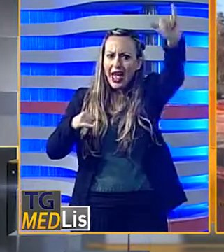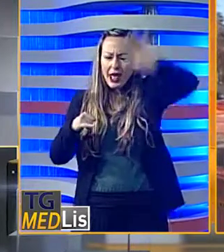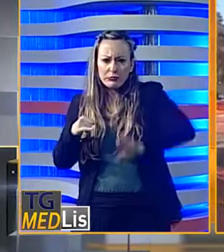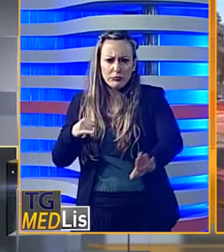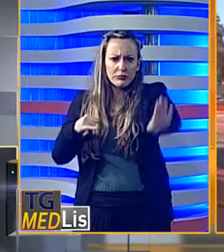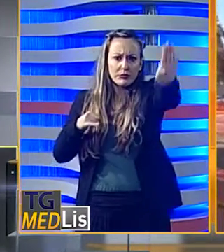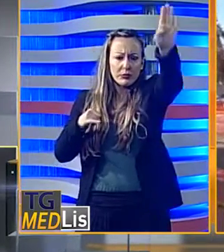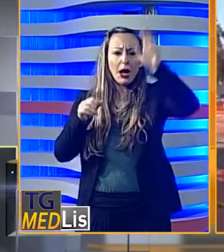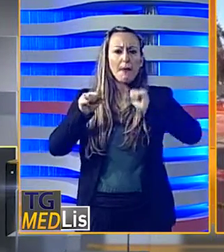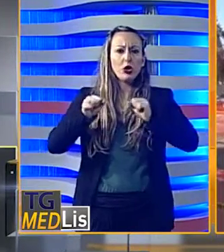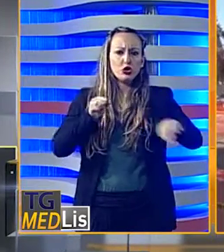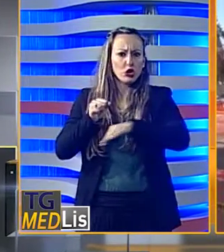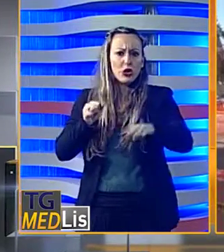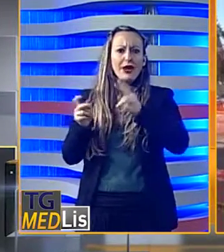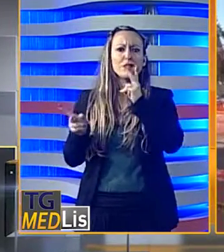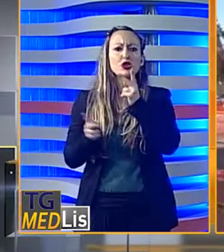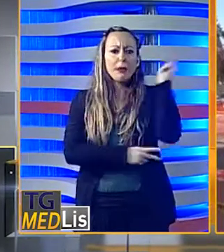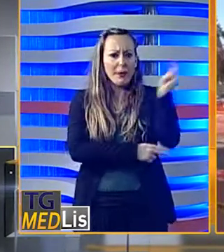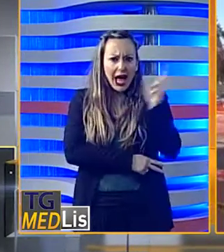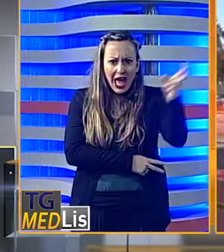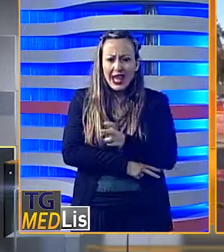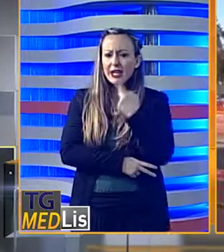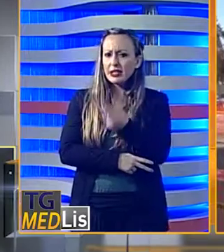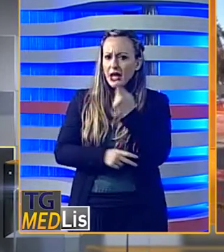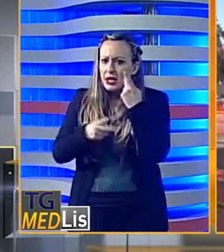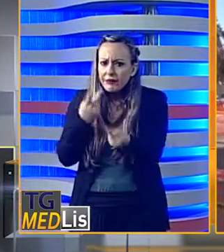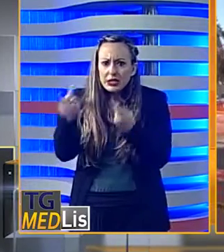hanno deviato il traffico e transennato la buca.